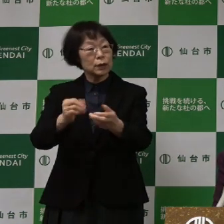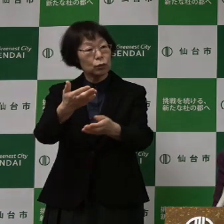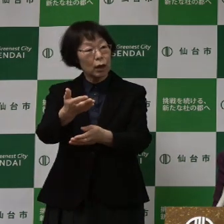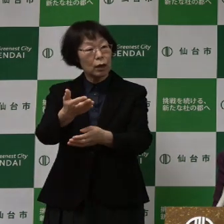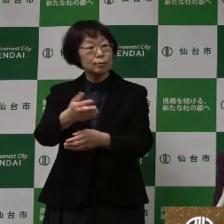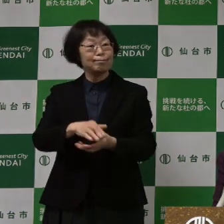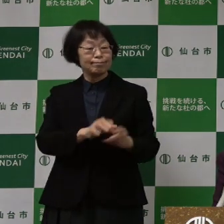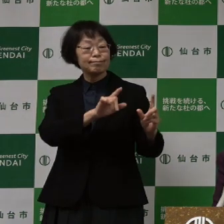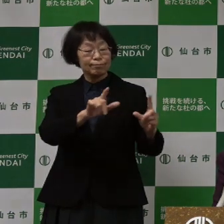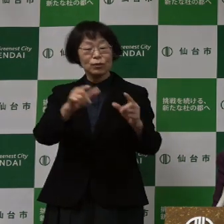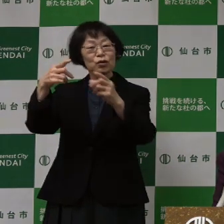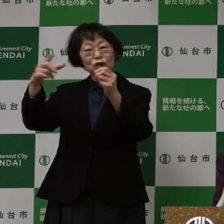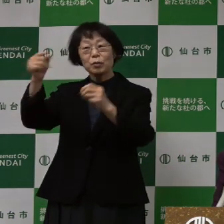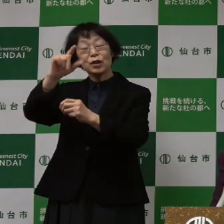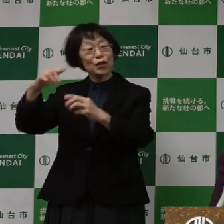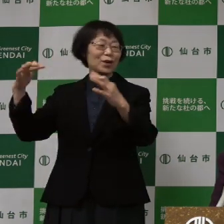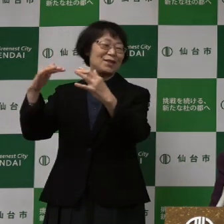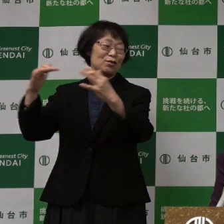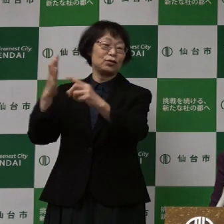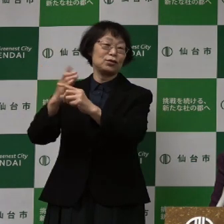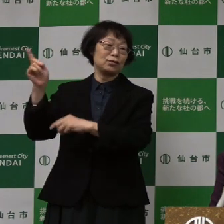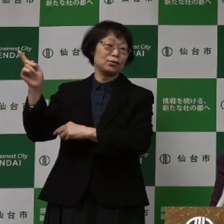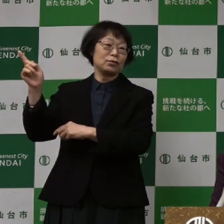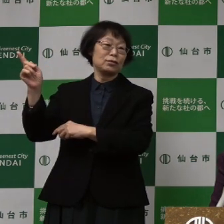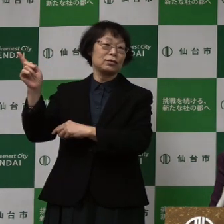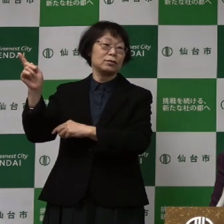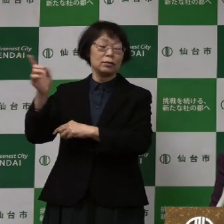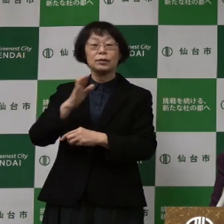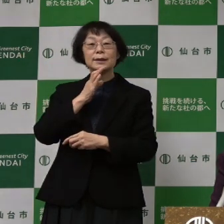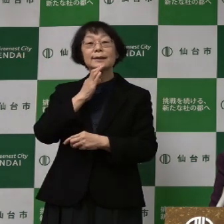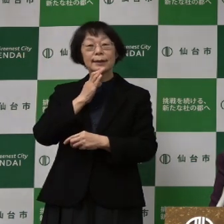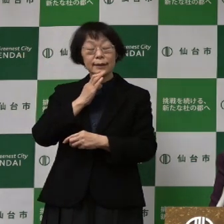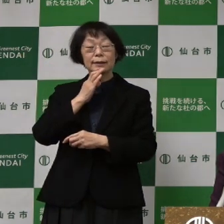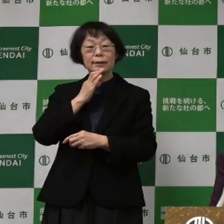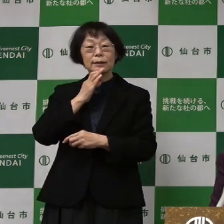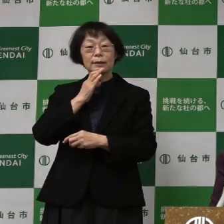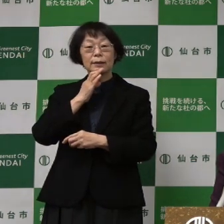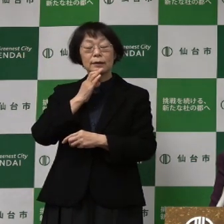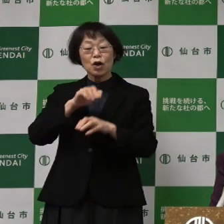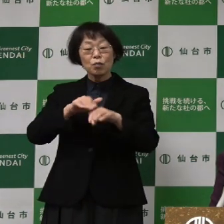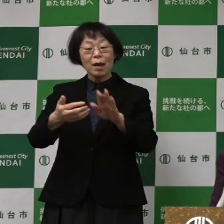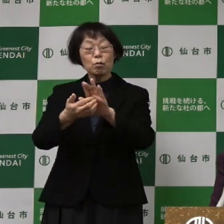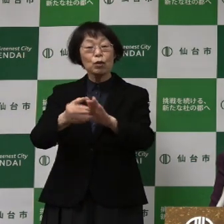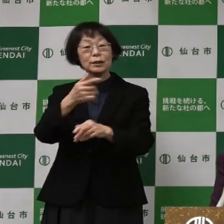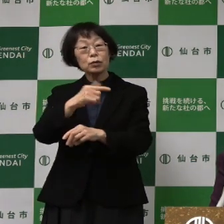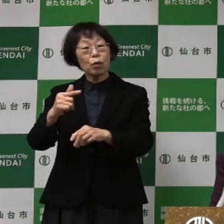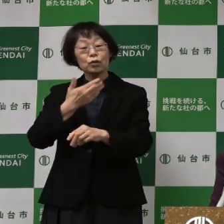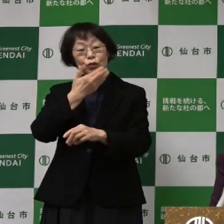まな議論になっていると承知をしております。実際問題、まん延防止等重点措